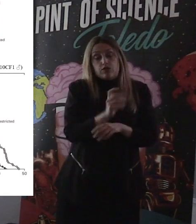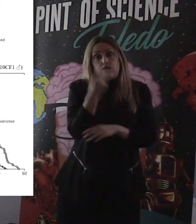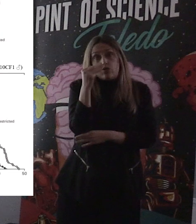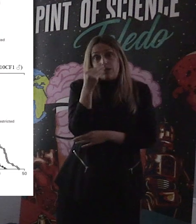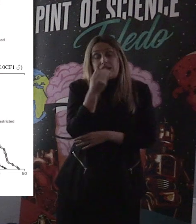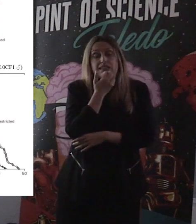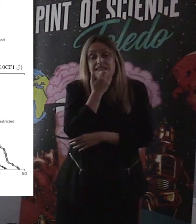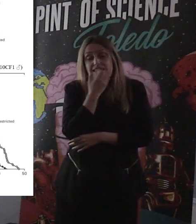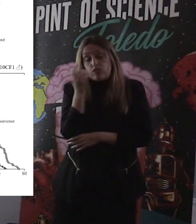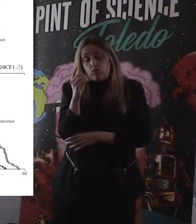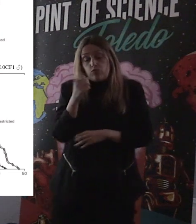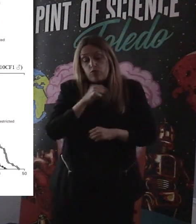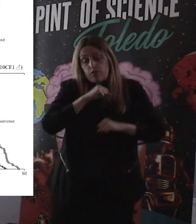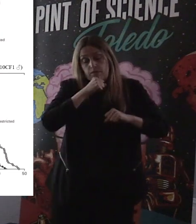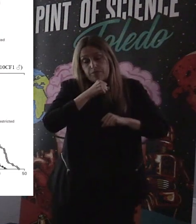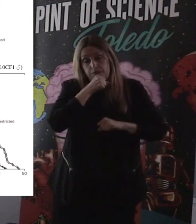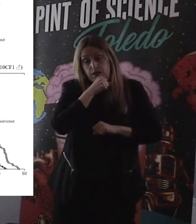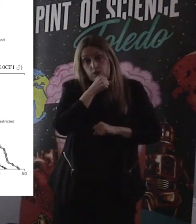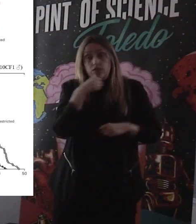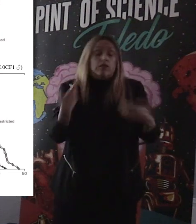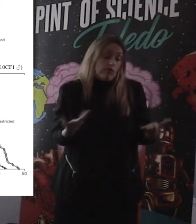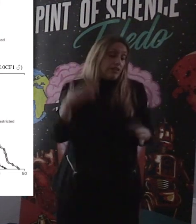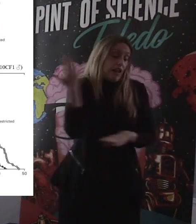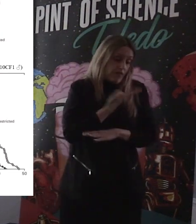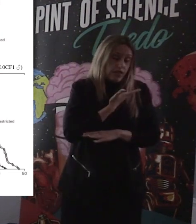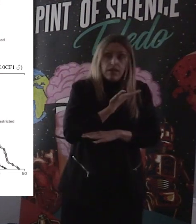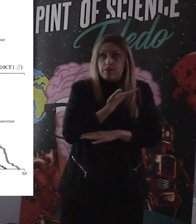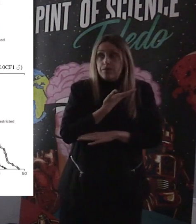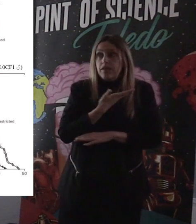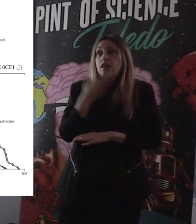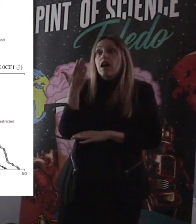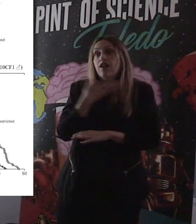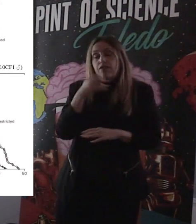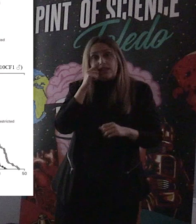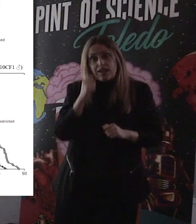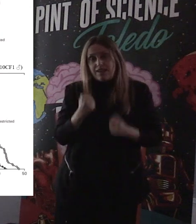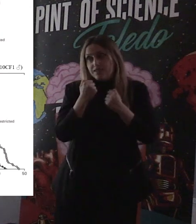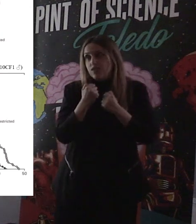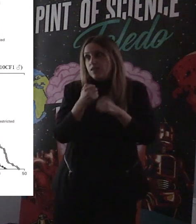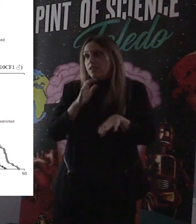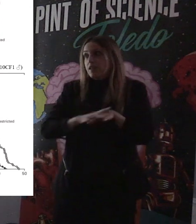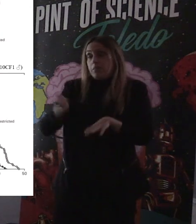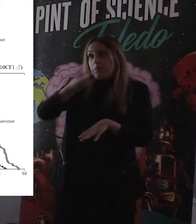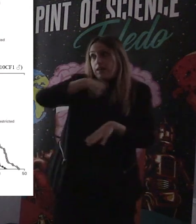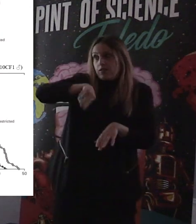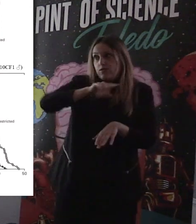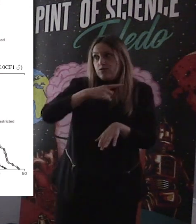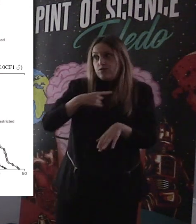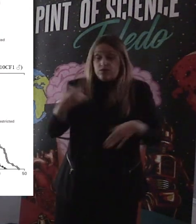con los viejos, realmente hace daño, perjudica a la salud. Entonces, para nosotros aquí